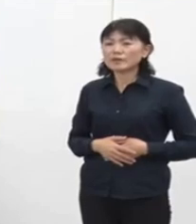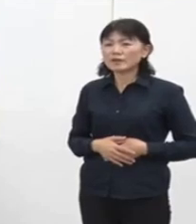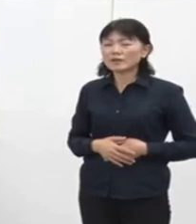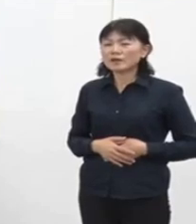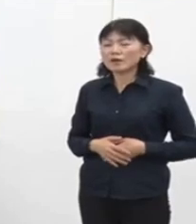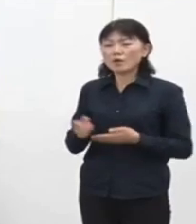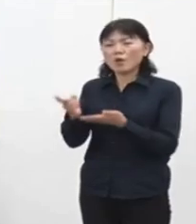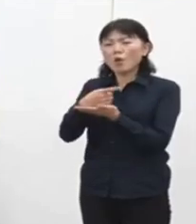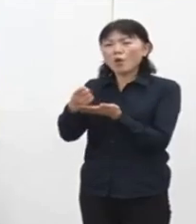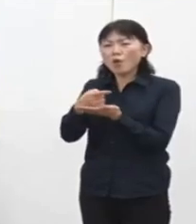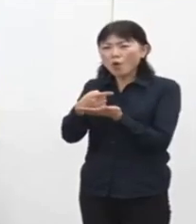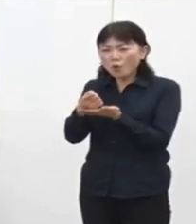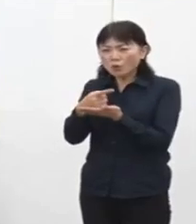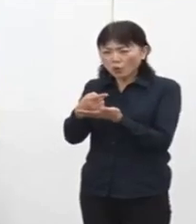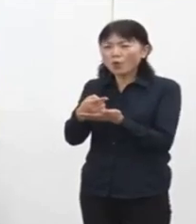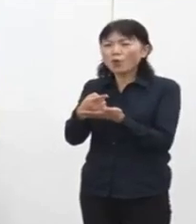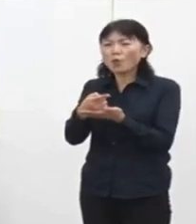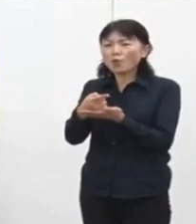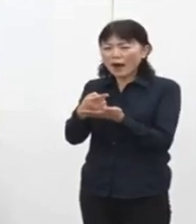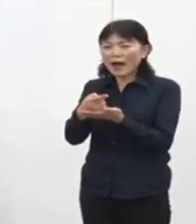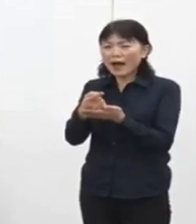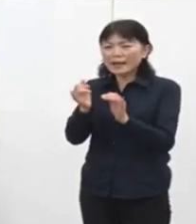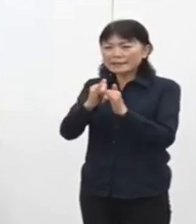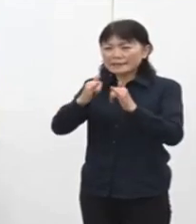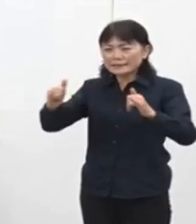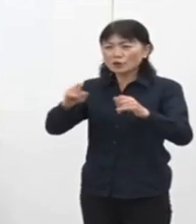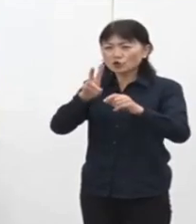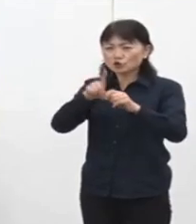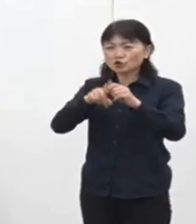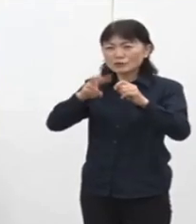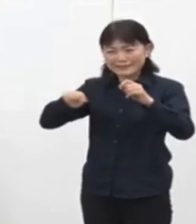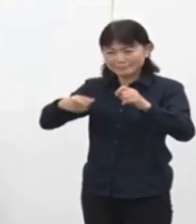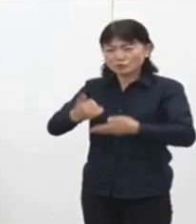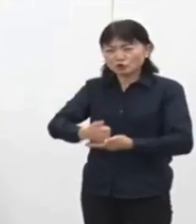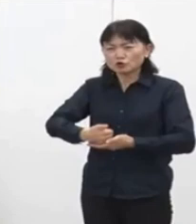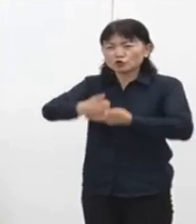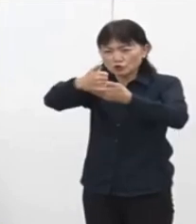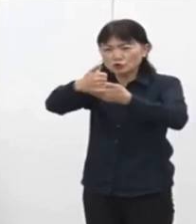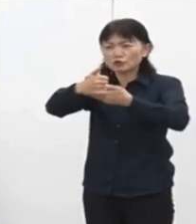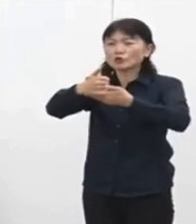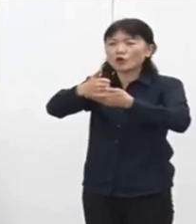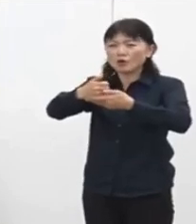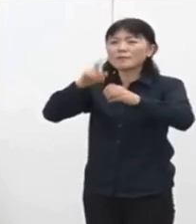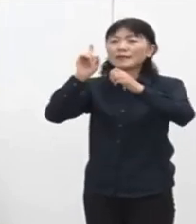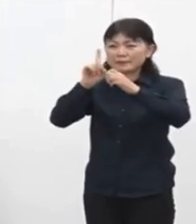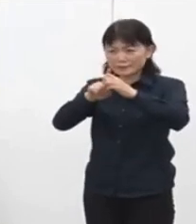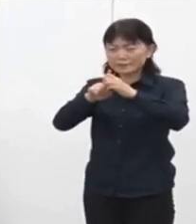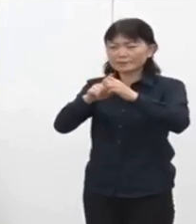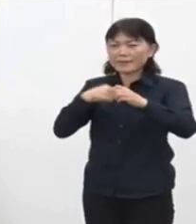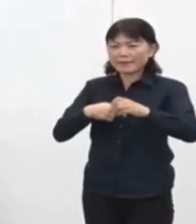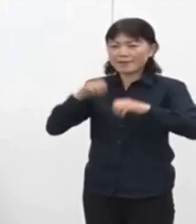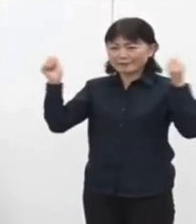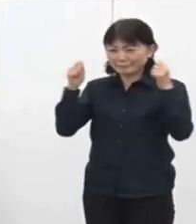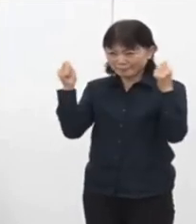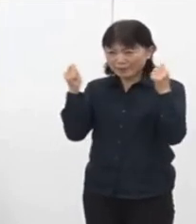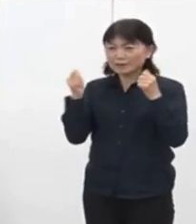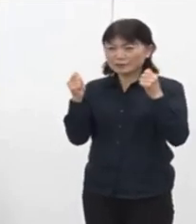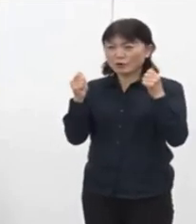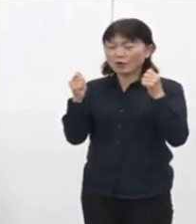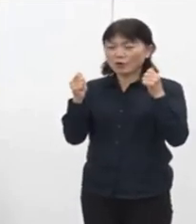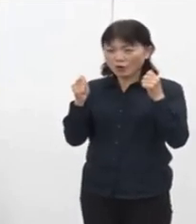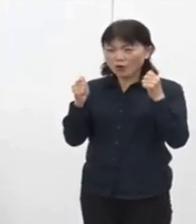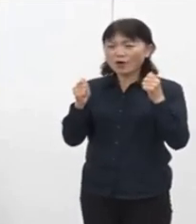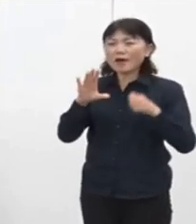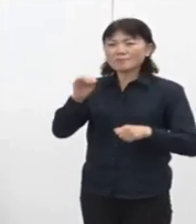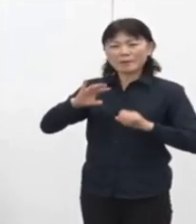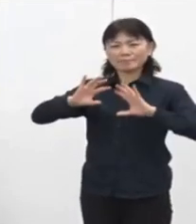方向性として人中心の空間を目指していくという中で、まずあの我々にビッグイベントがあります。これ万博というイベントがあり